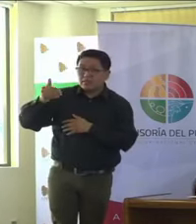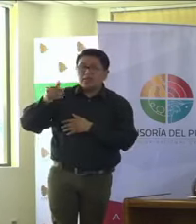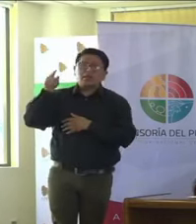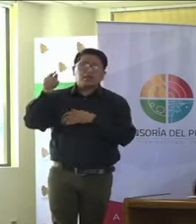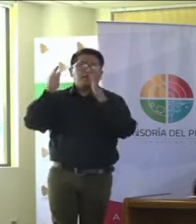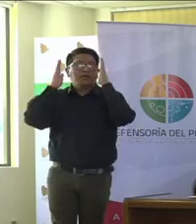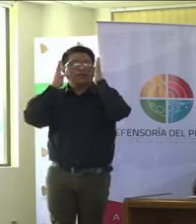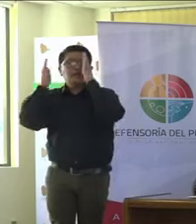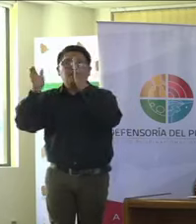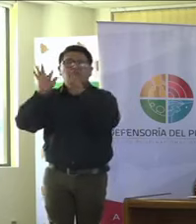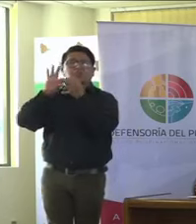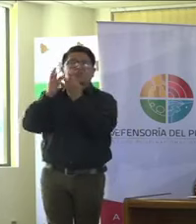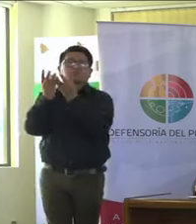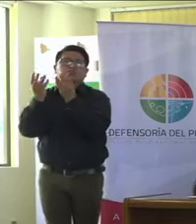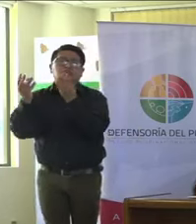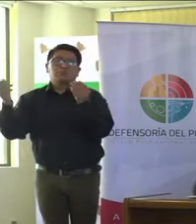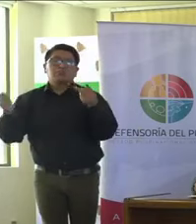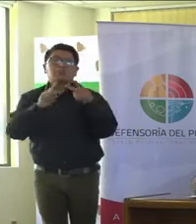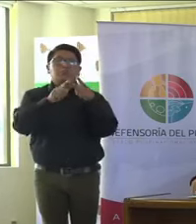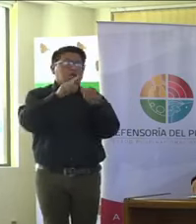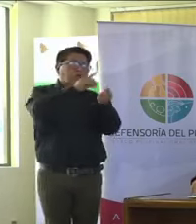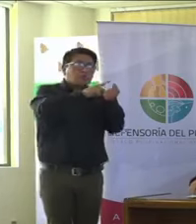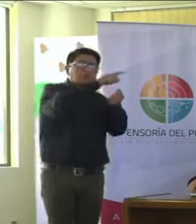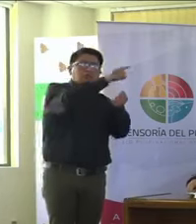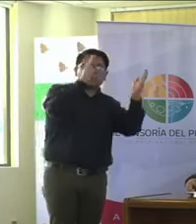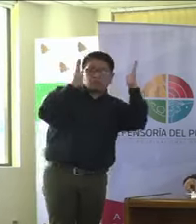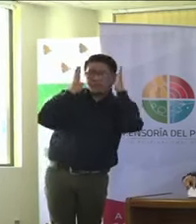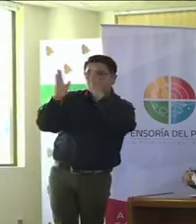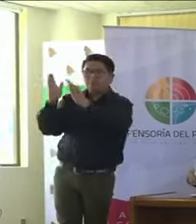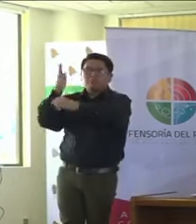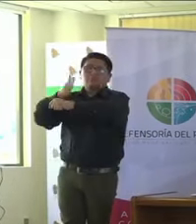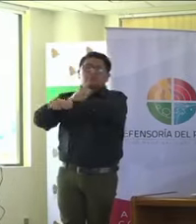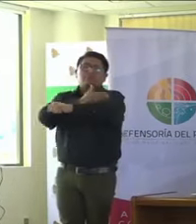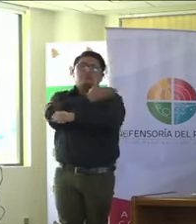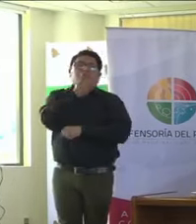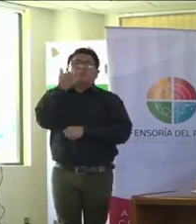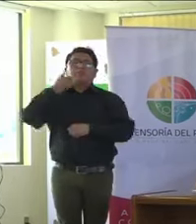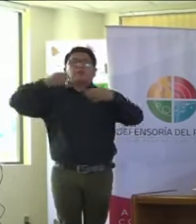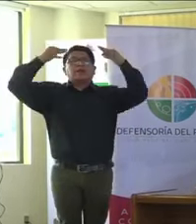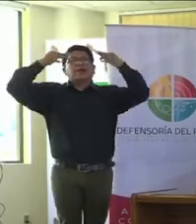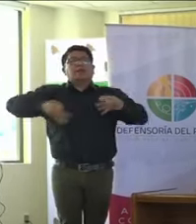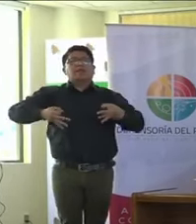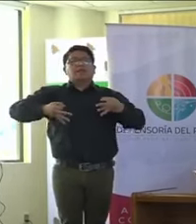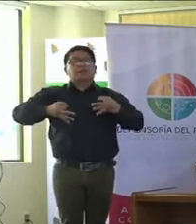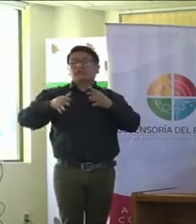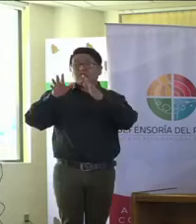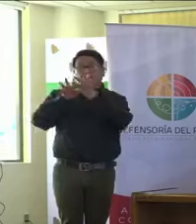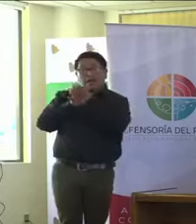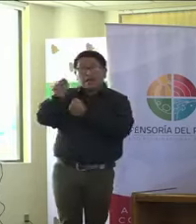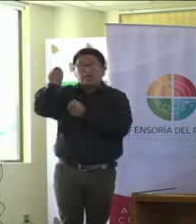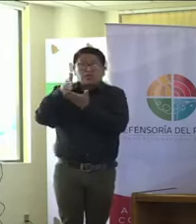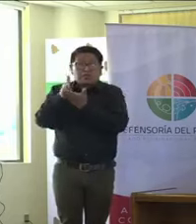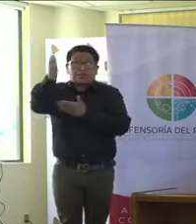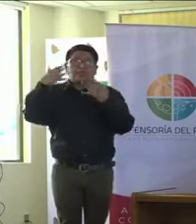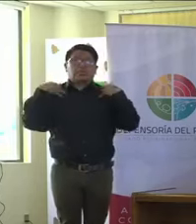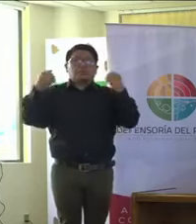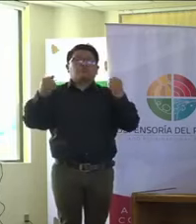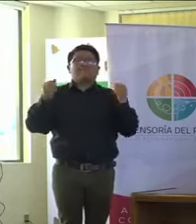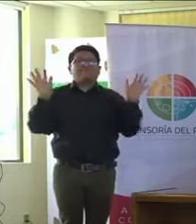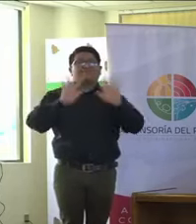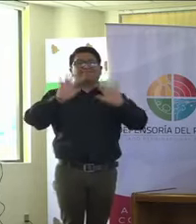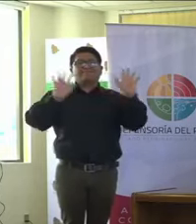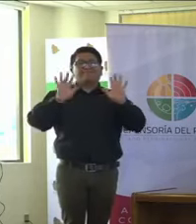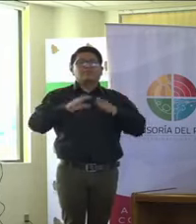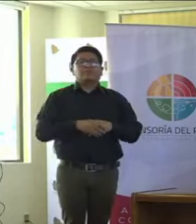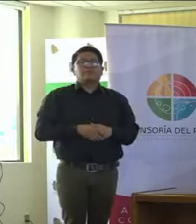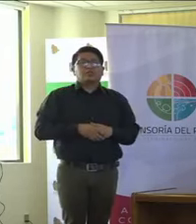relación médico-paciente y la calidad del servicio para evitar la vulneración de derecho al acceso a la salud.